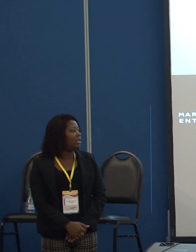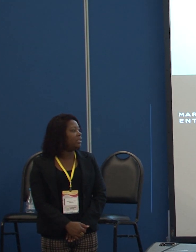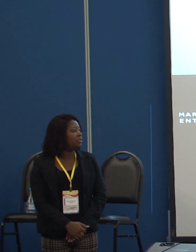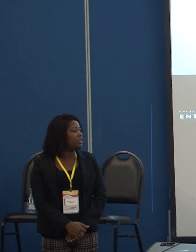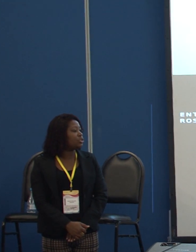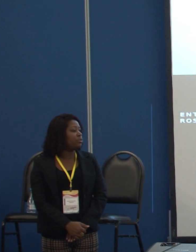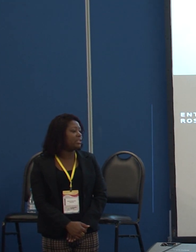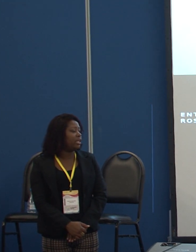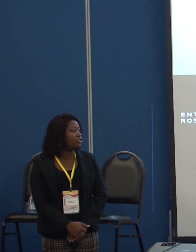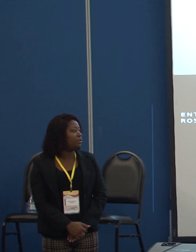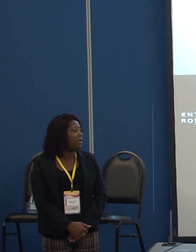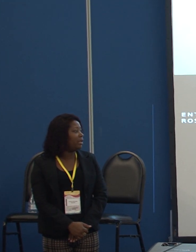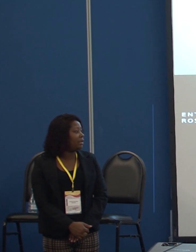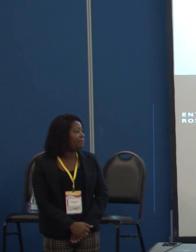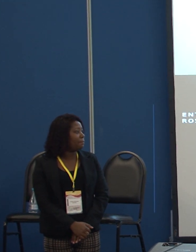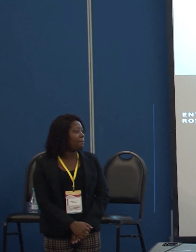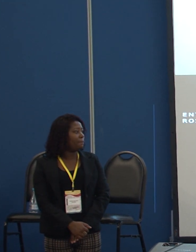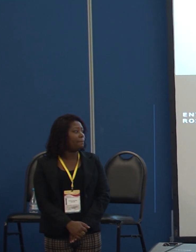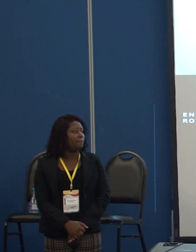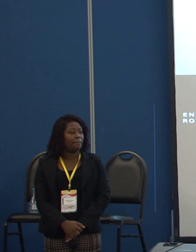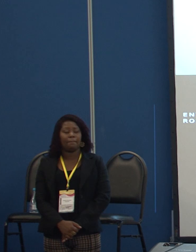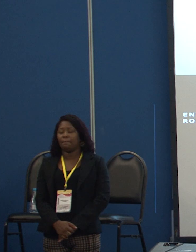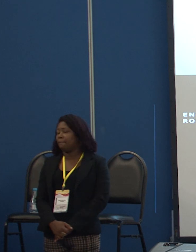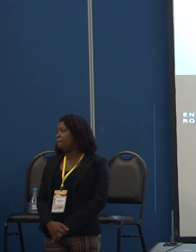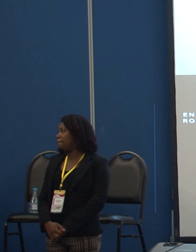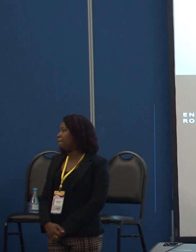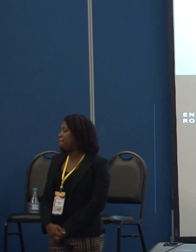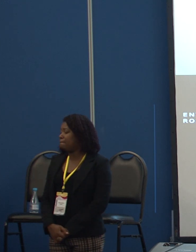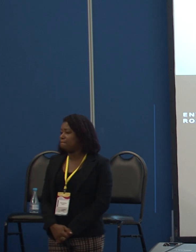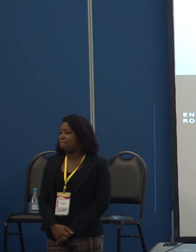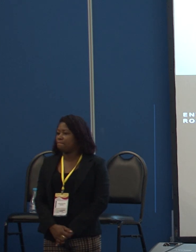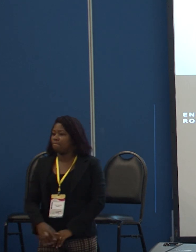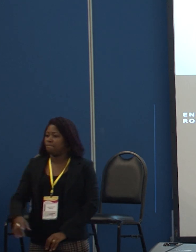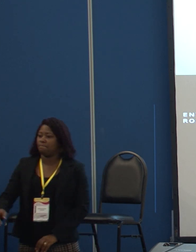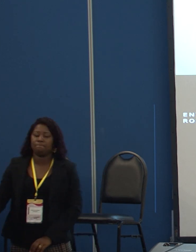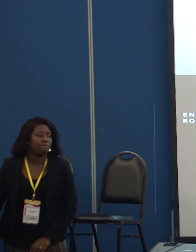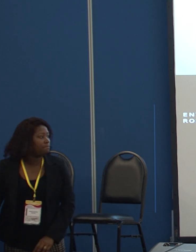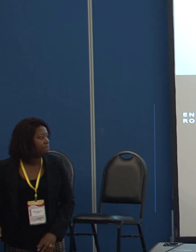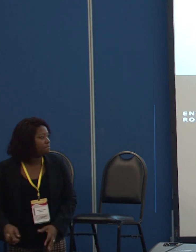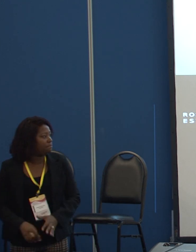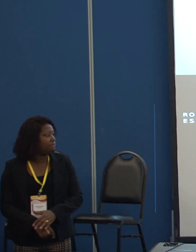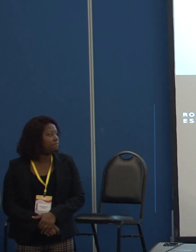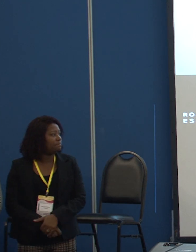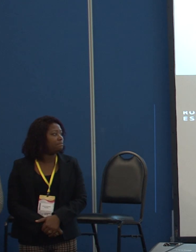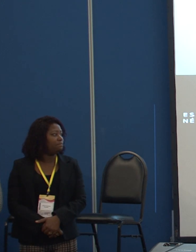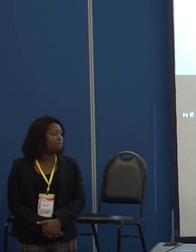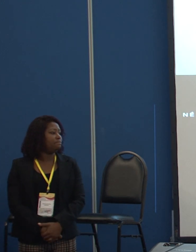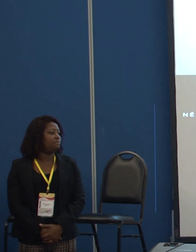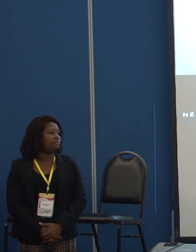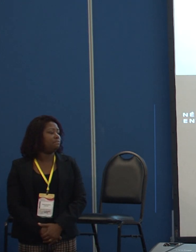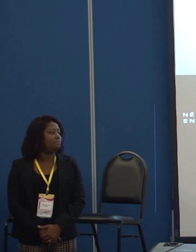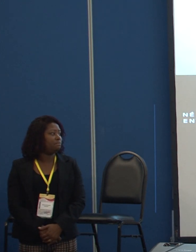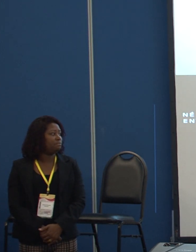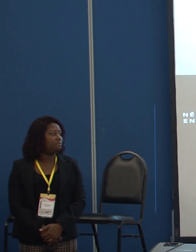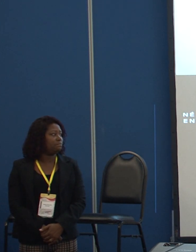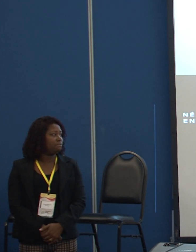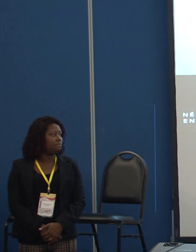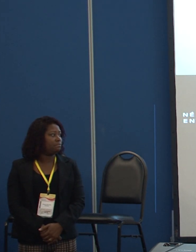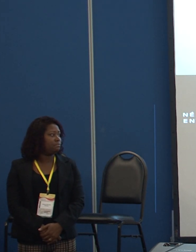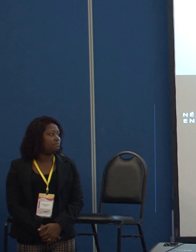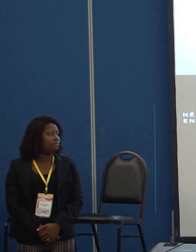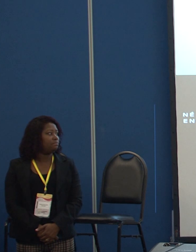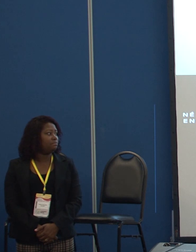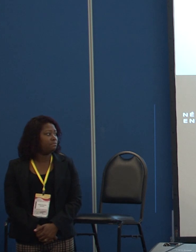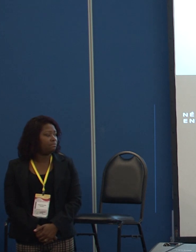isso, E essa integração desses conceitos, né? Então, assim, a gente parte do gênero. O importante é isso, eu ter